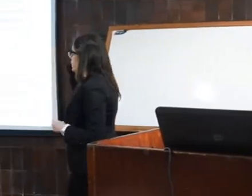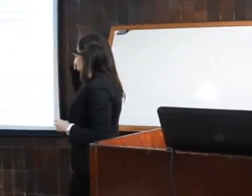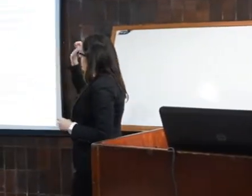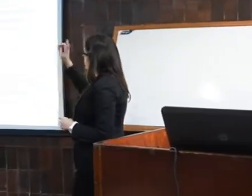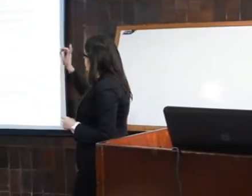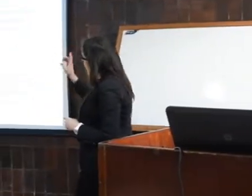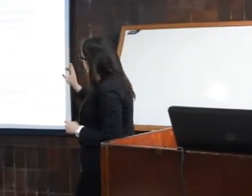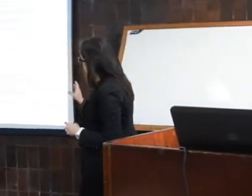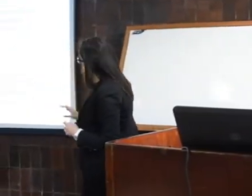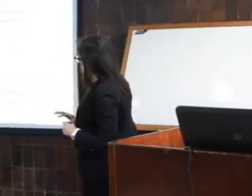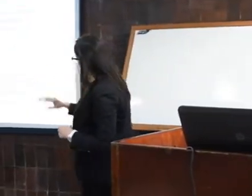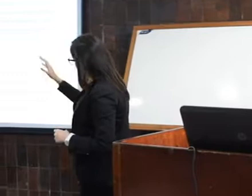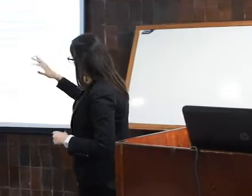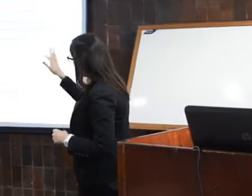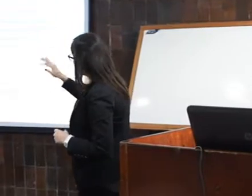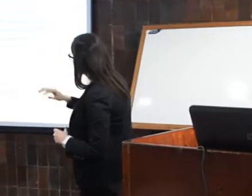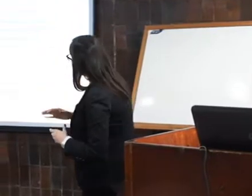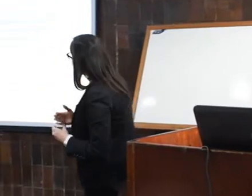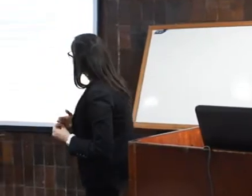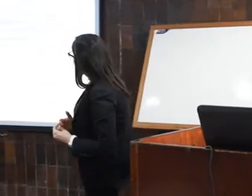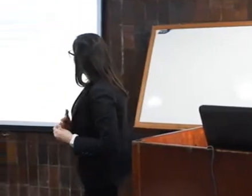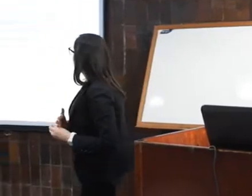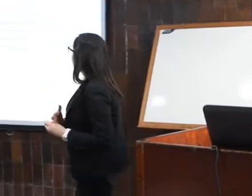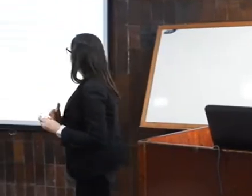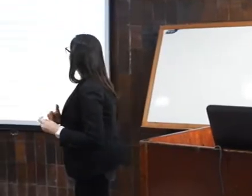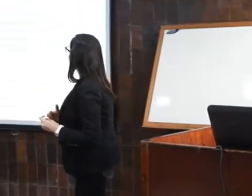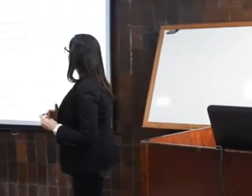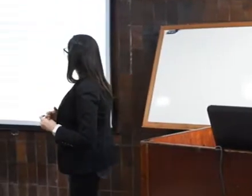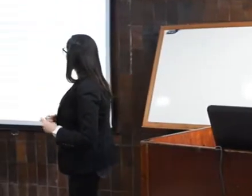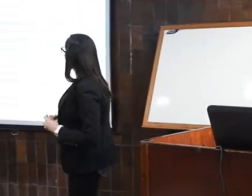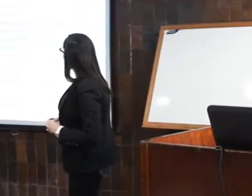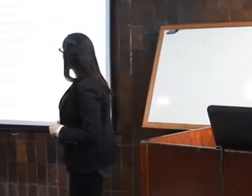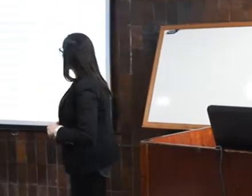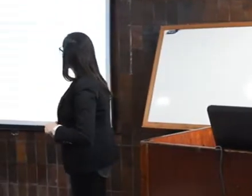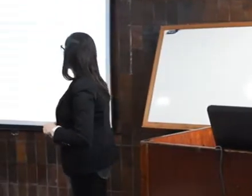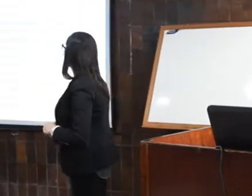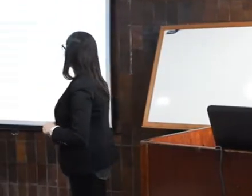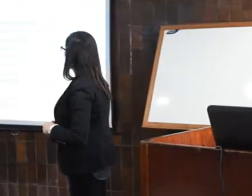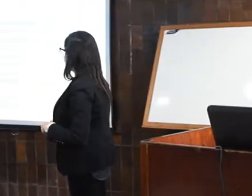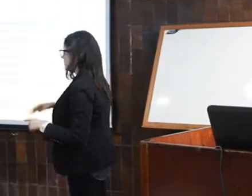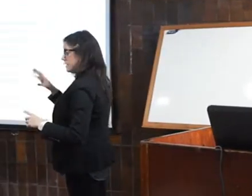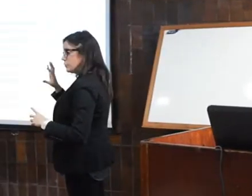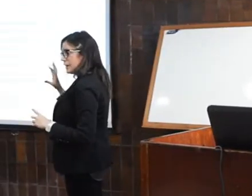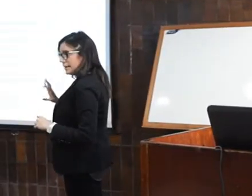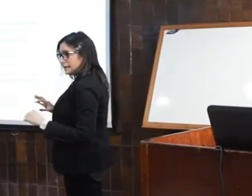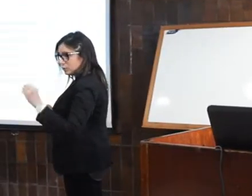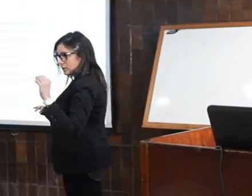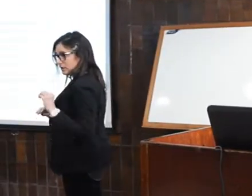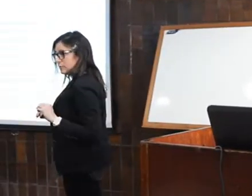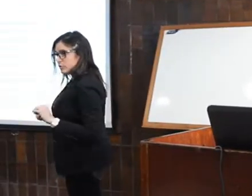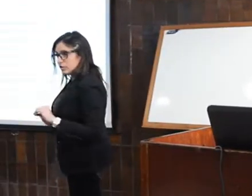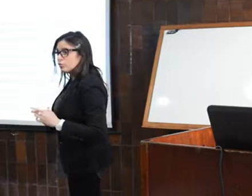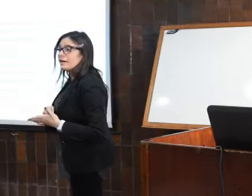de la unidad de este año la guía de transacciones sospechosas o inusuales